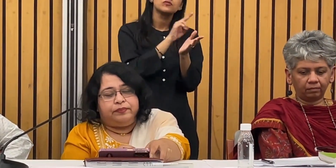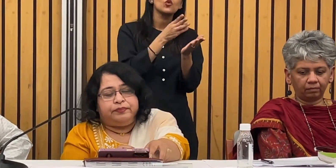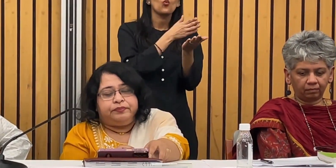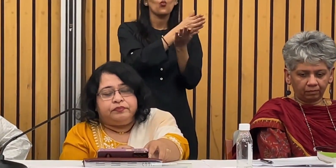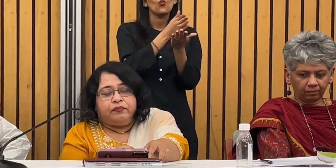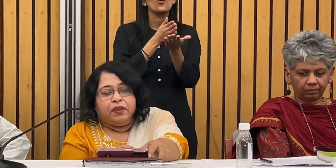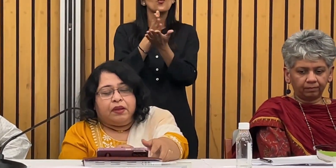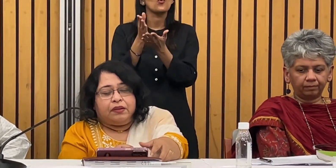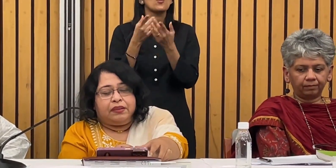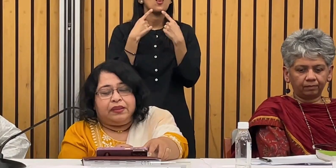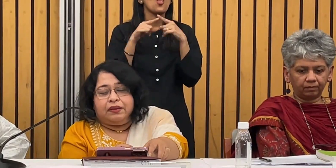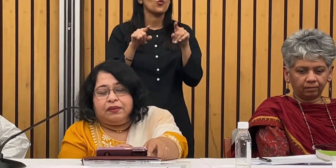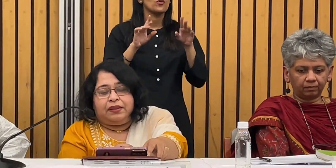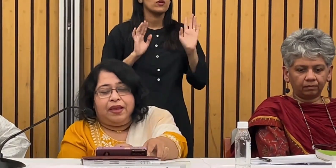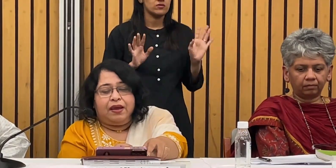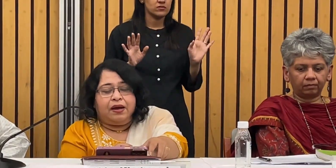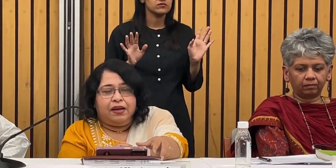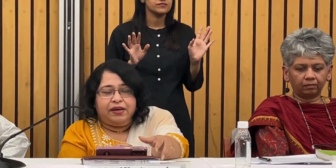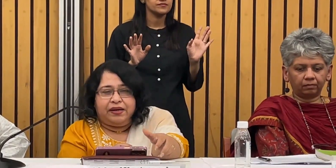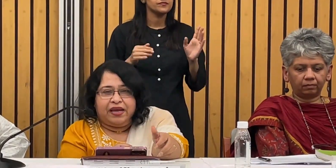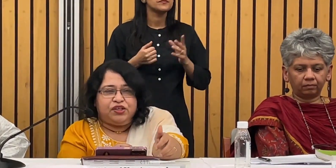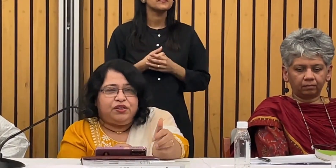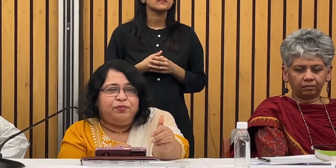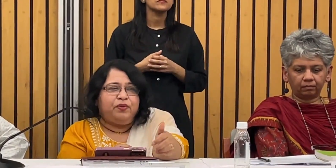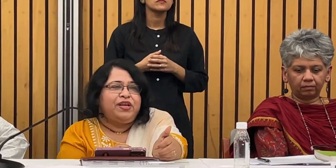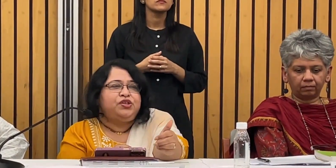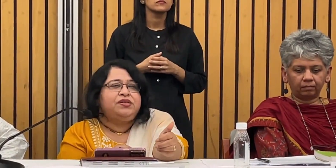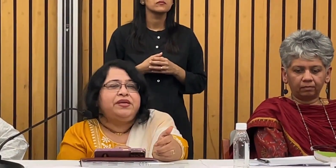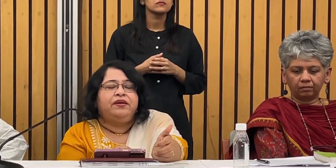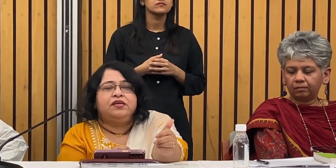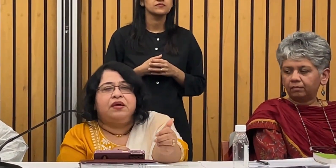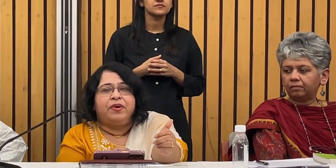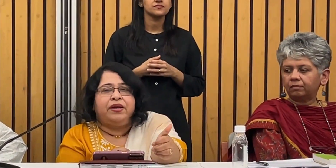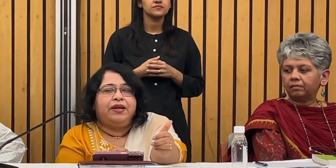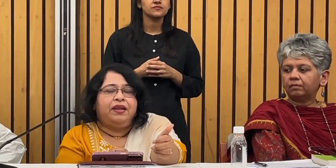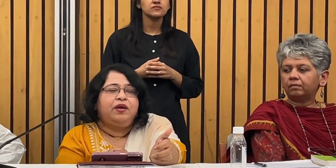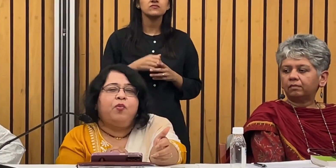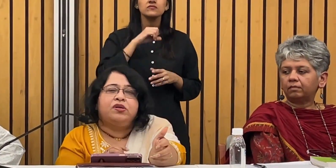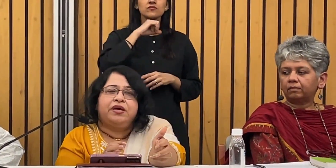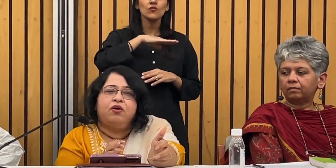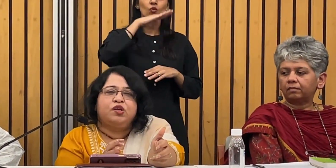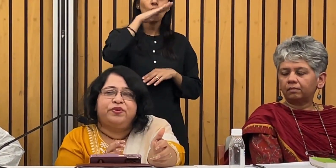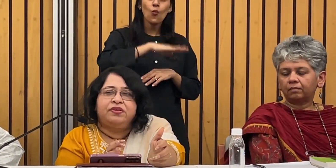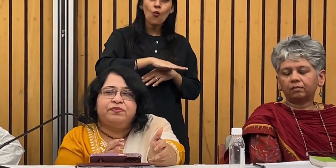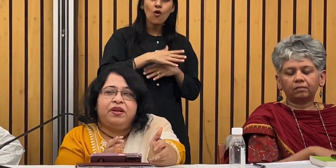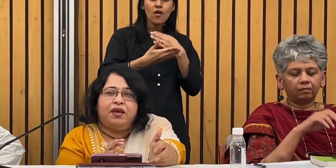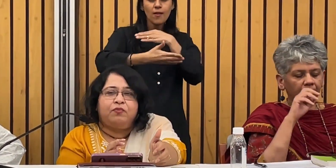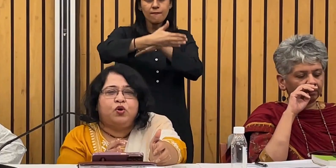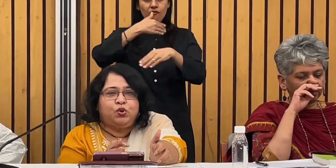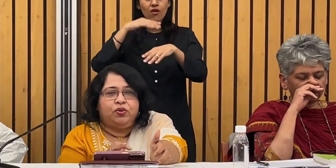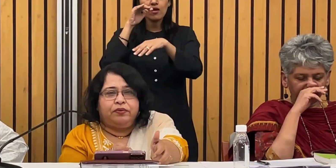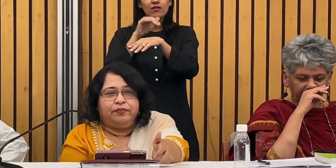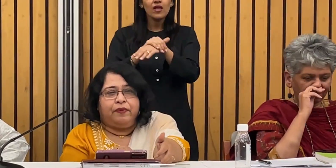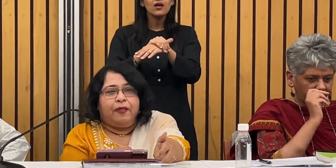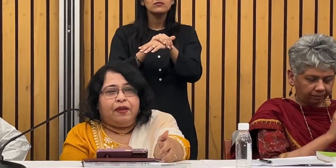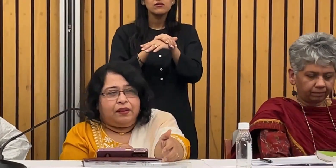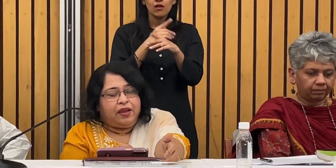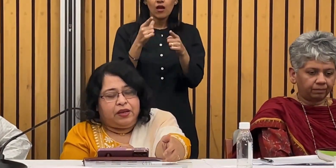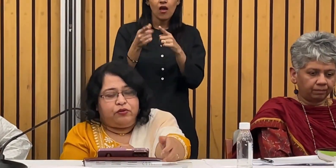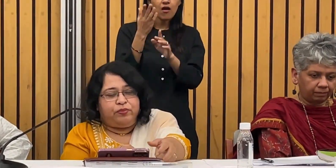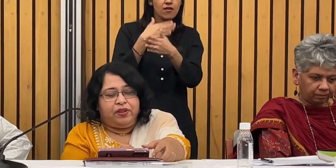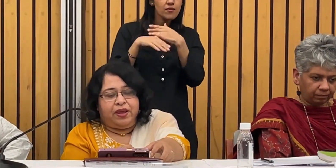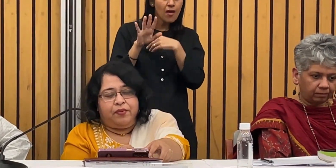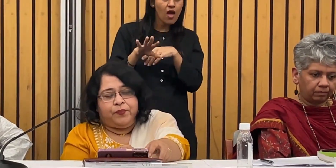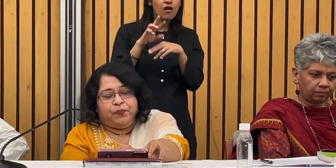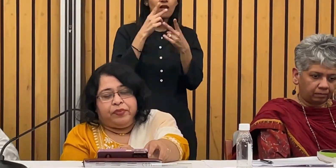बुक्ड. देन अर्ली डिटेक्शन एंड प्रिवेंशन सेंटर्स हमारे दिल्ली के बहुत सारे हॉस्पिटल्स में नहीं मौजूद, दे